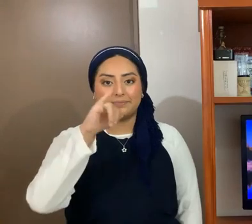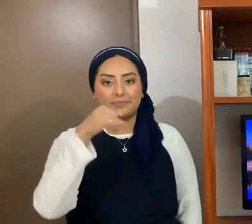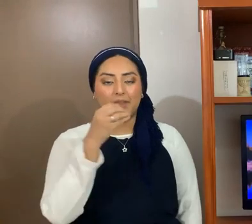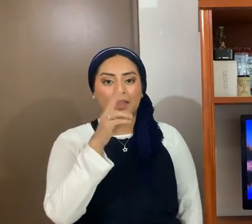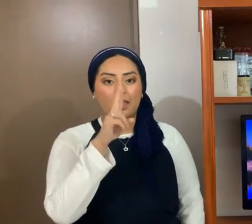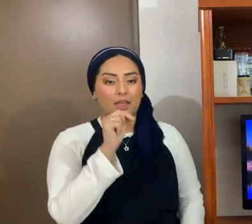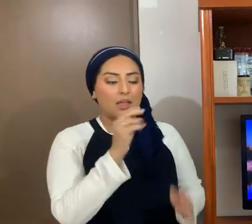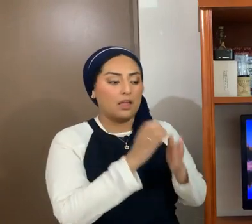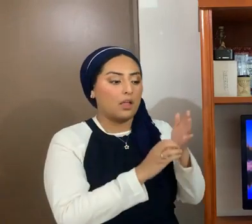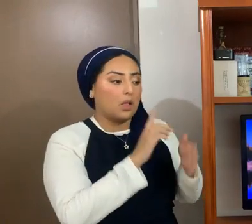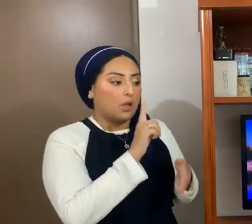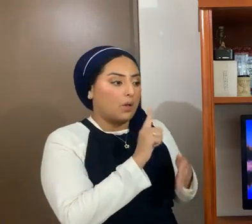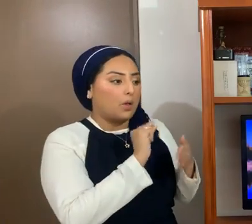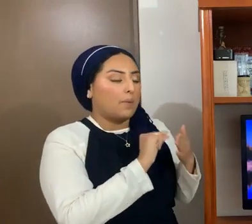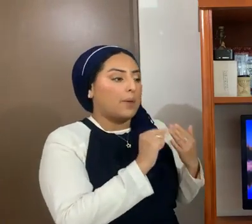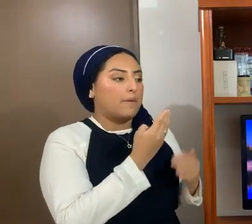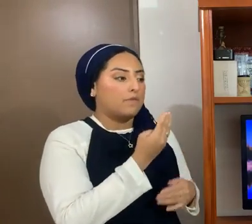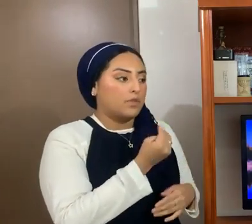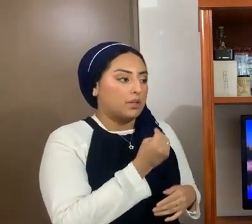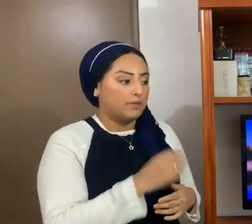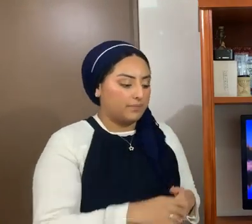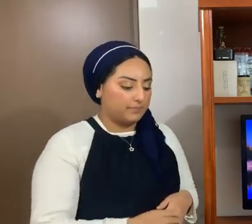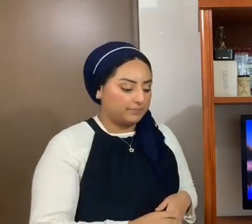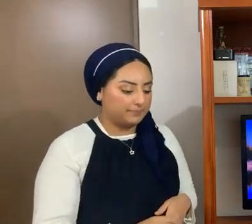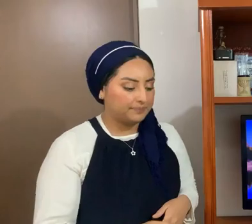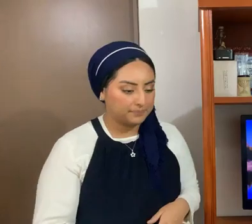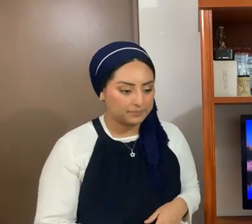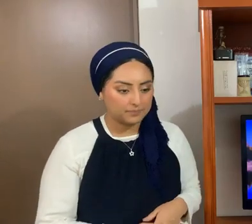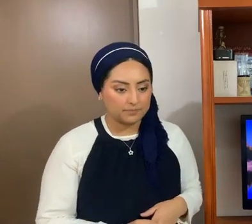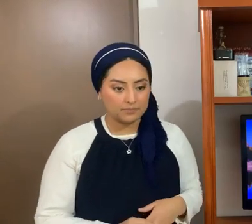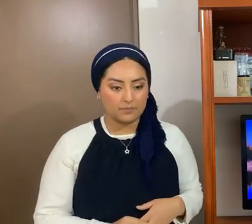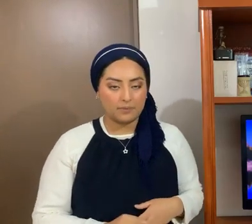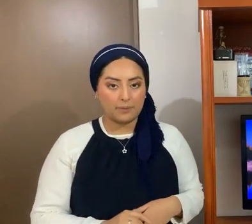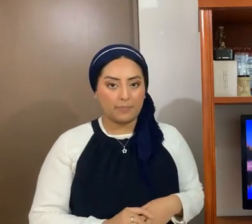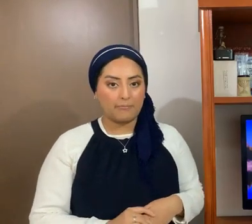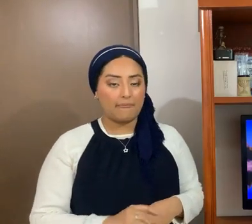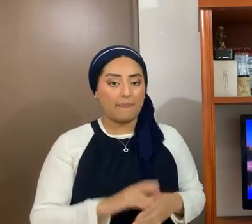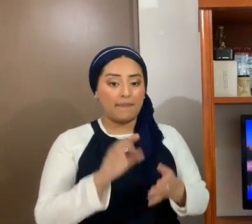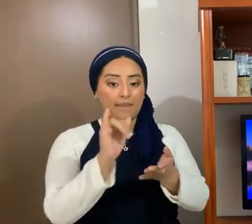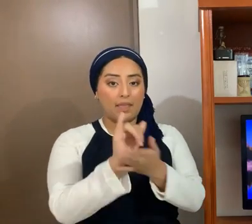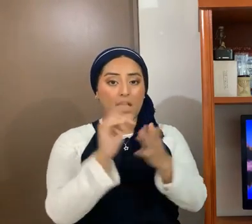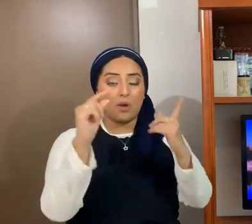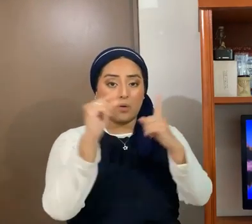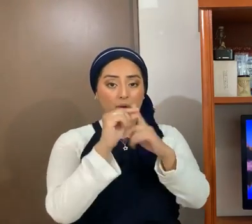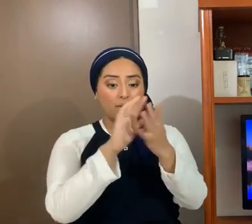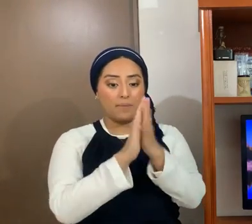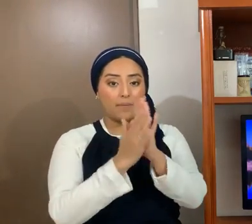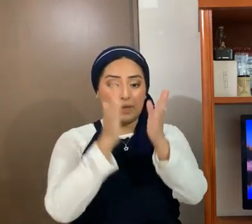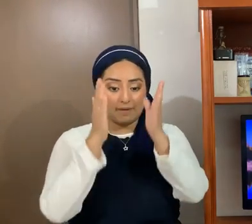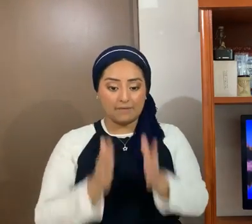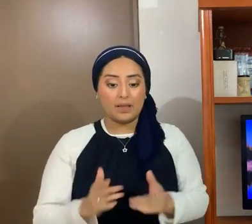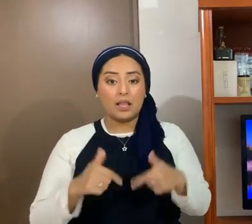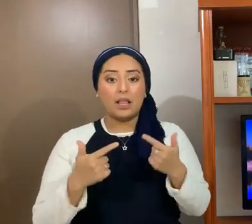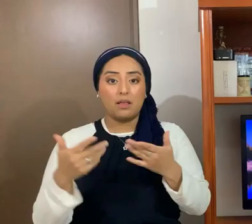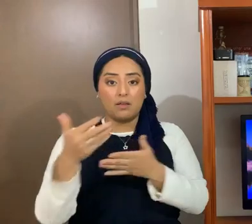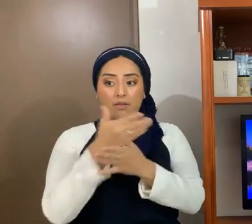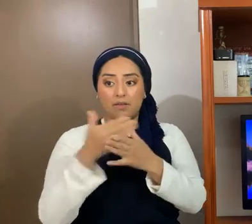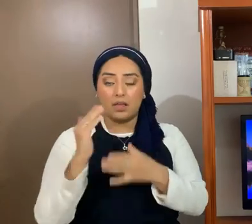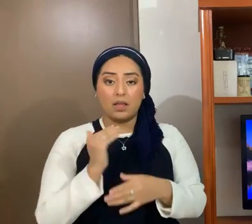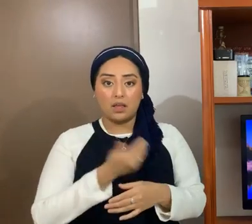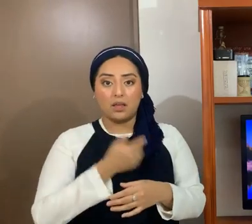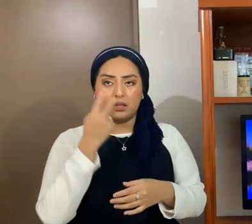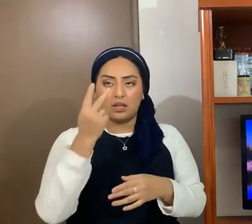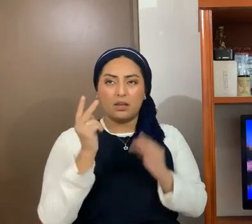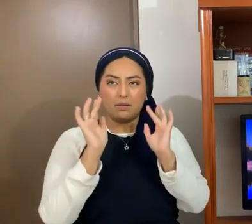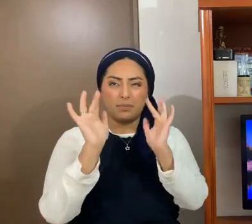1, verso 14. Dice, y aquella palabra fue hecho carne y habitó entre nosotros, y